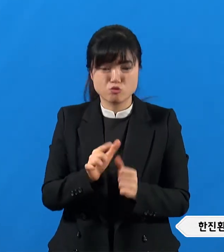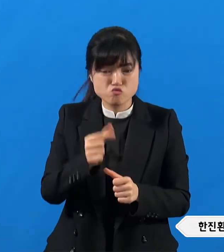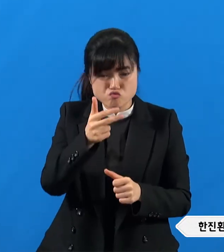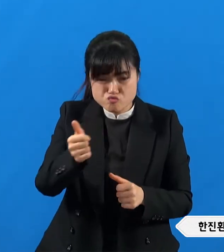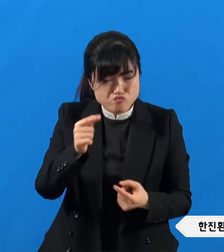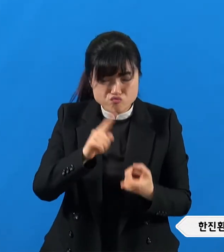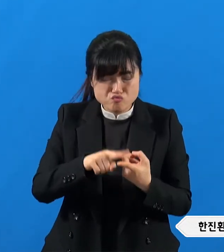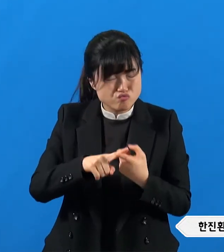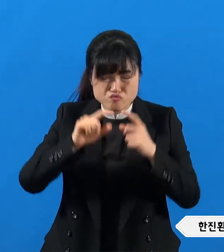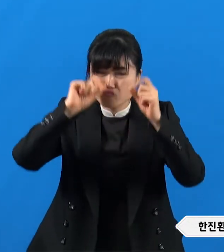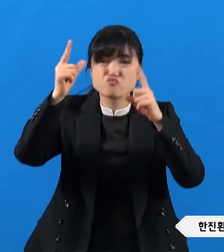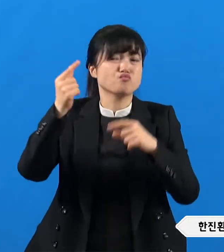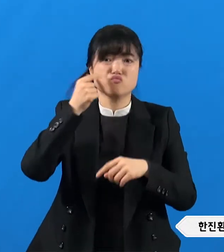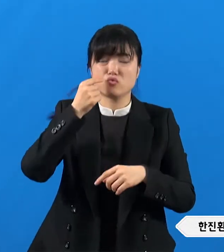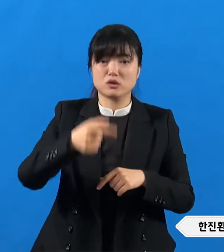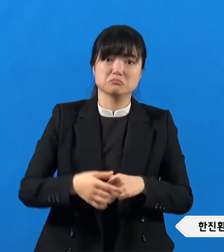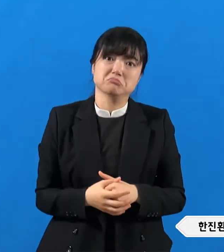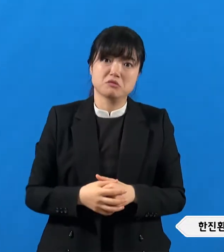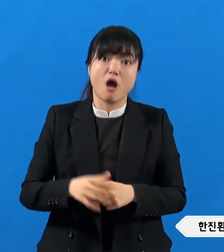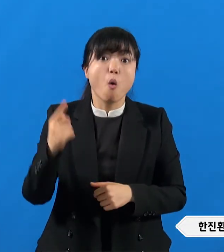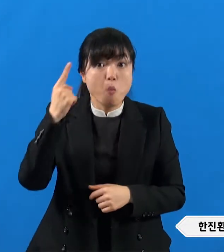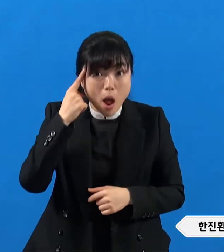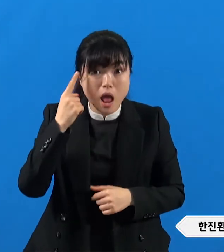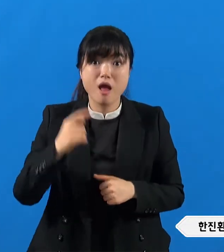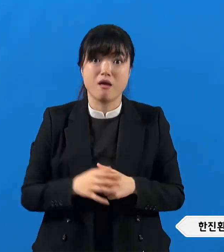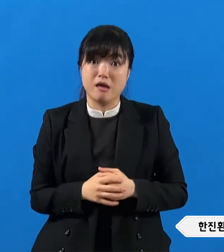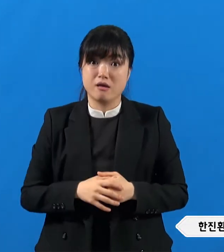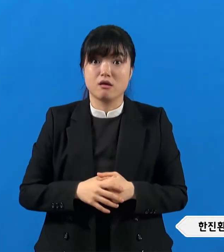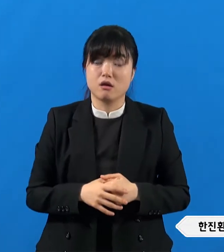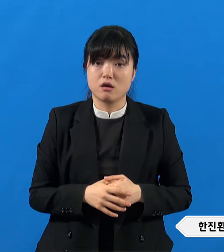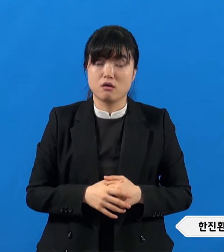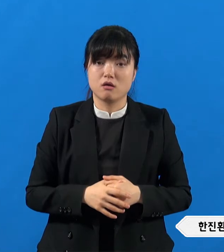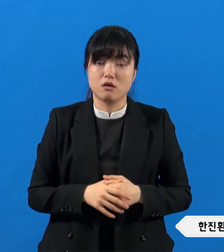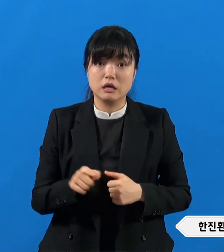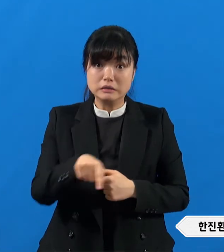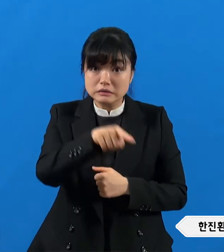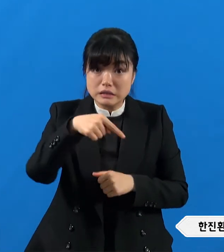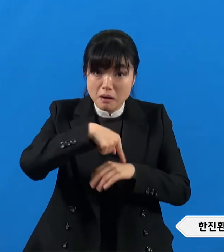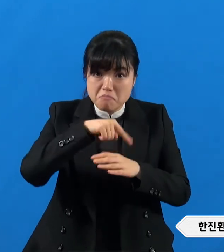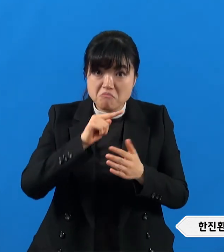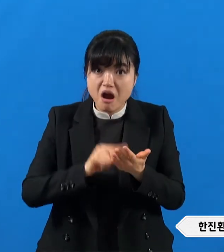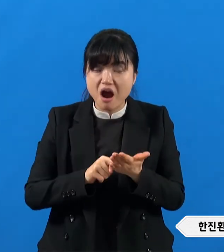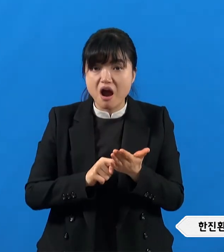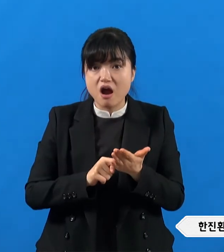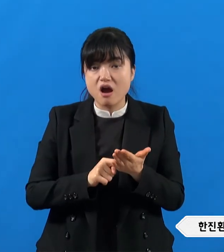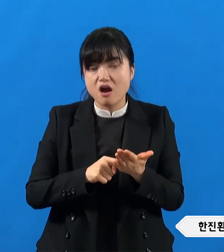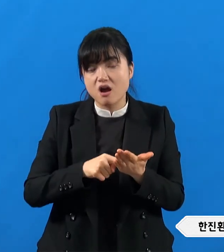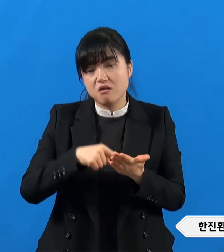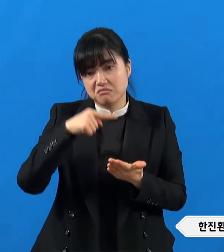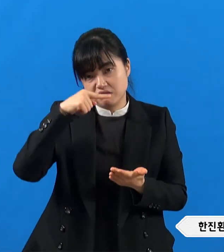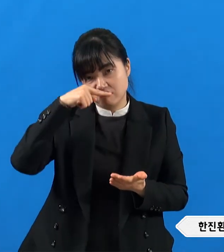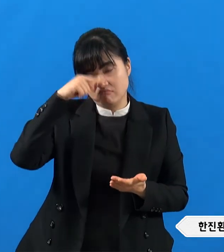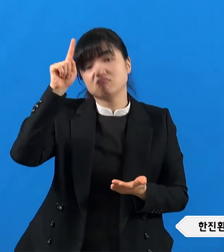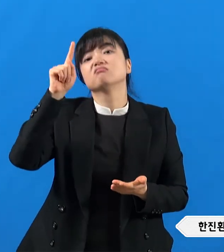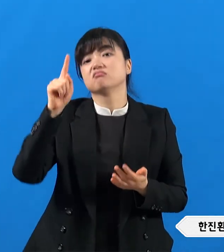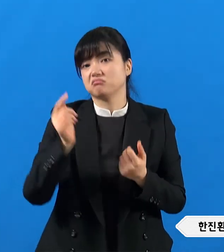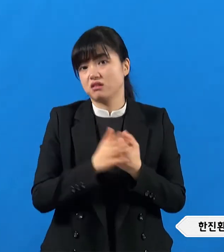수가 없었습니다. 왜요? 그들의 마음이 한없이 교만했기 때문입니다.